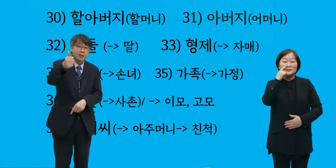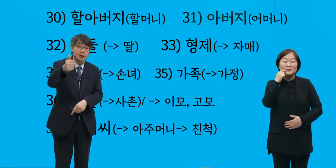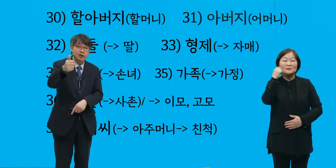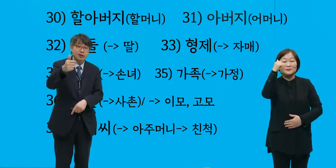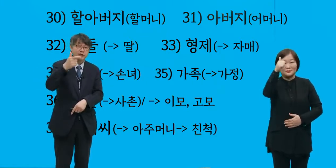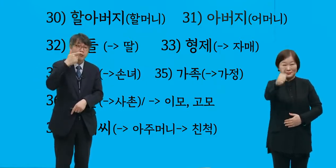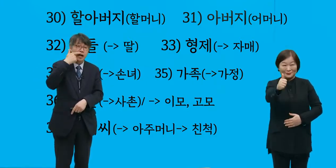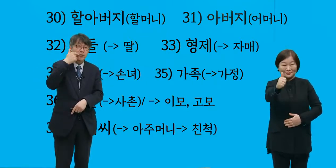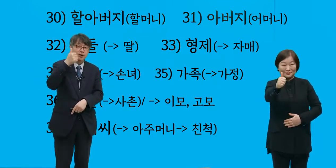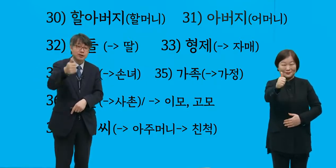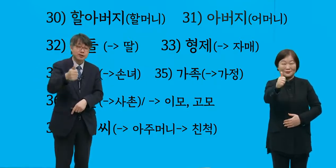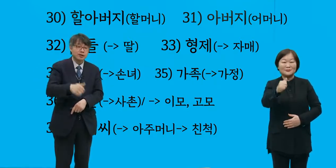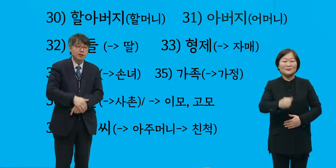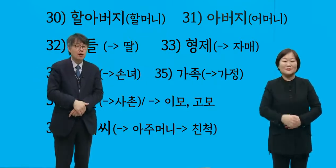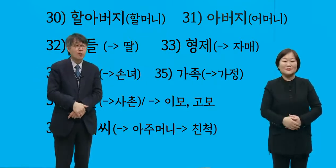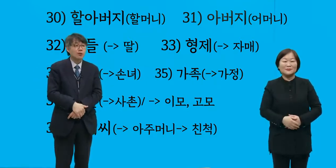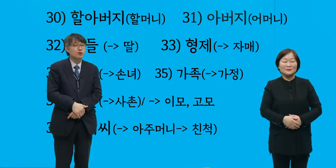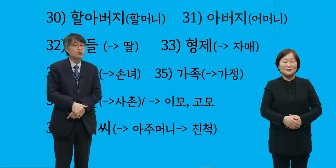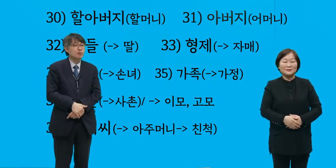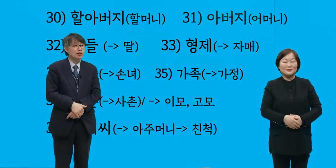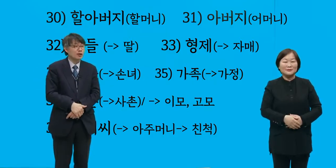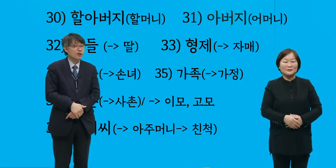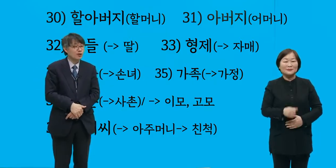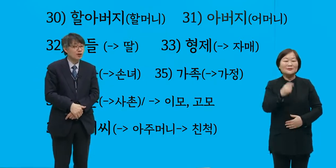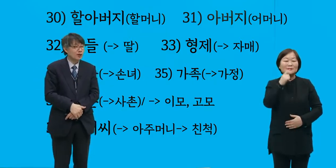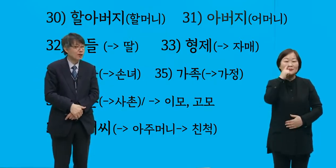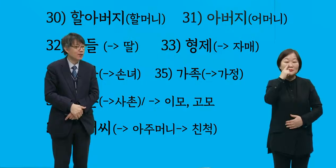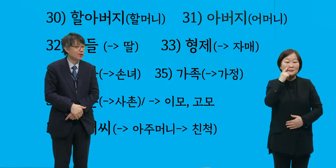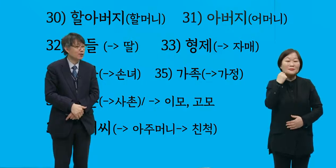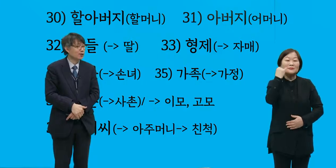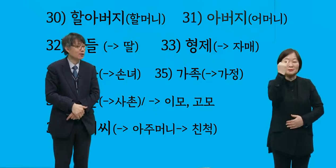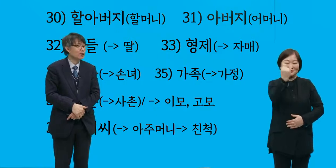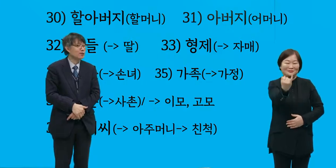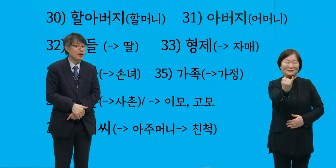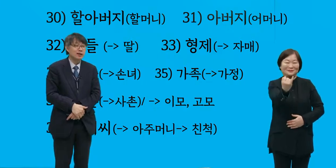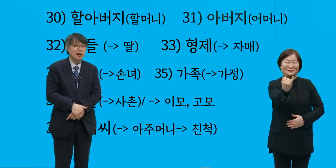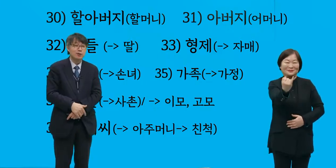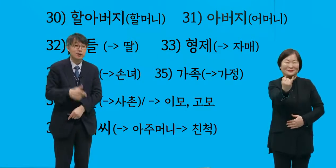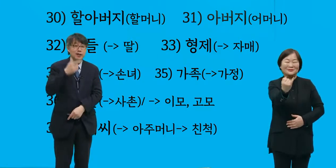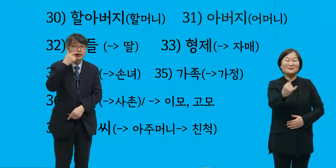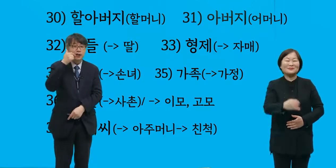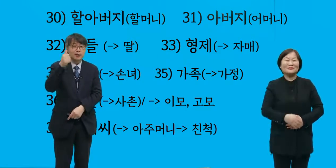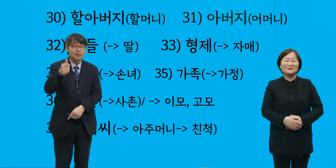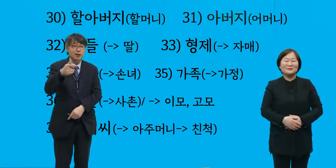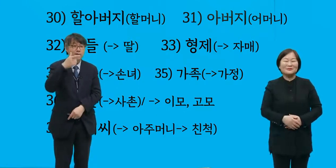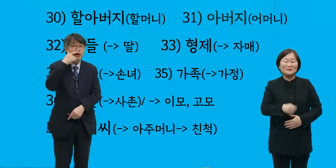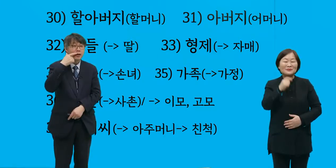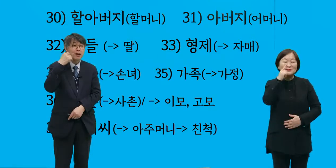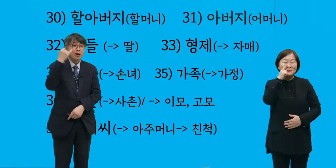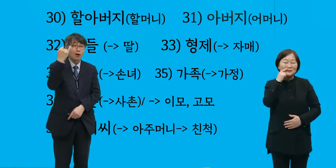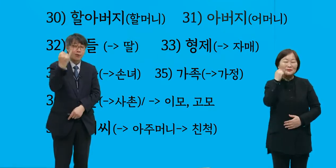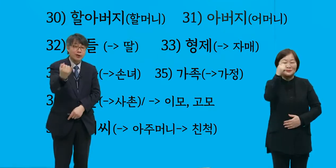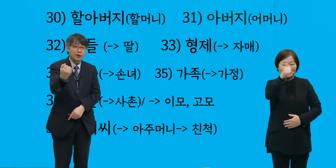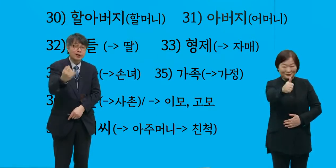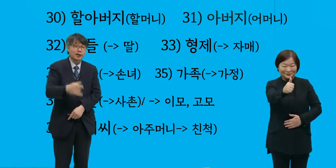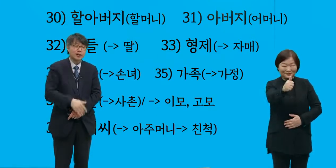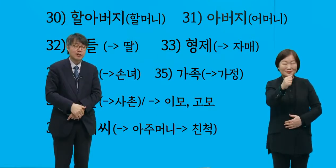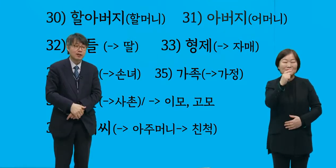아버지 이렇게 씁니다. 아버지. 어머니는 수염도 안 났는데 어떻게 해요? 그렇지만 아버지가 이렇게 되는 바람에 어머니 이렇게.